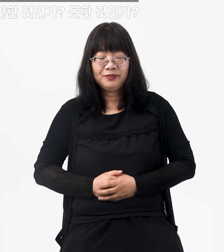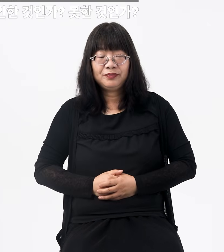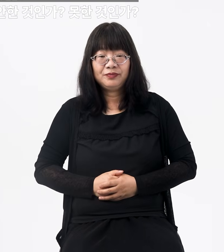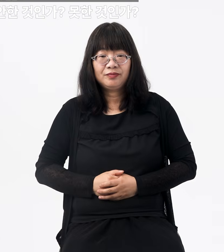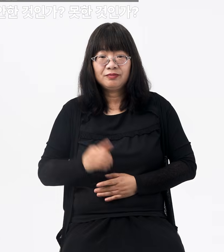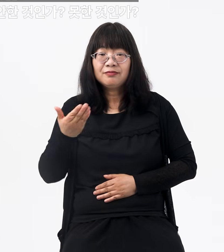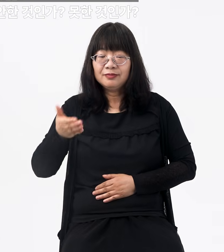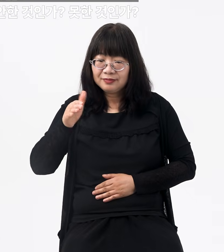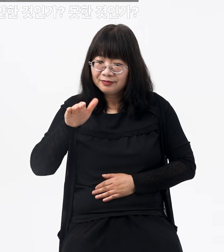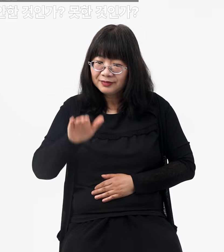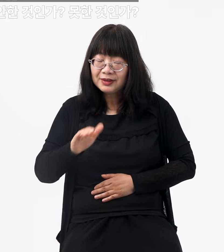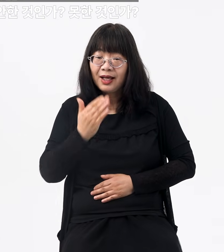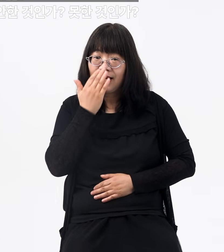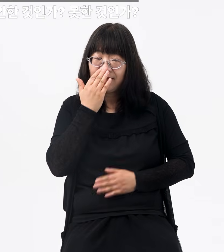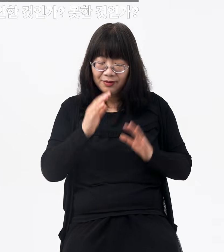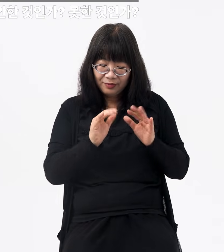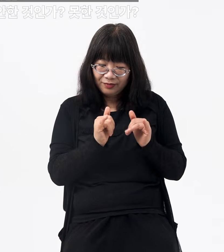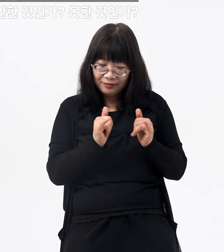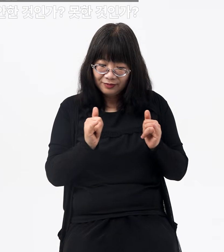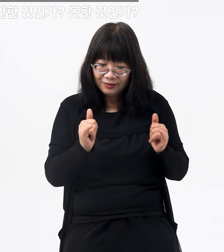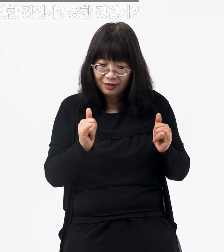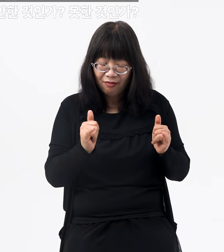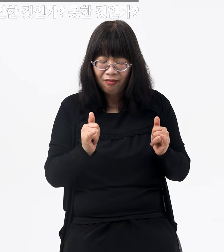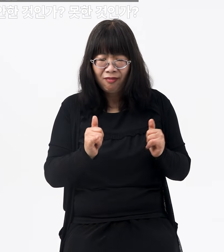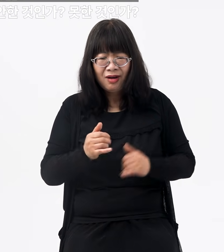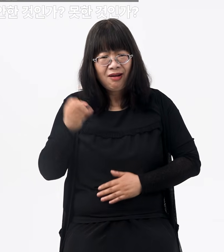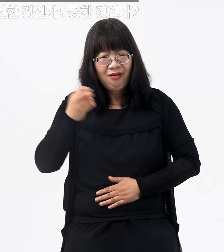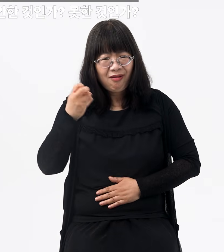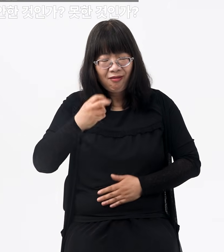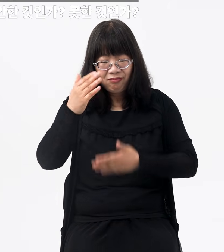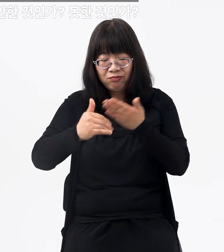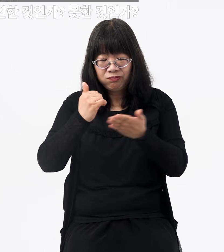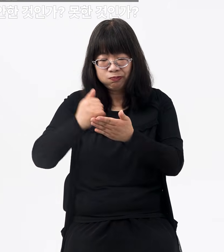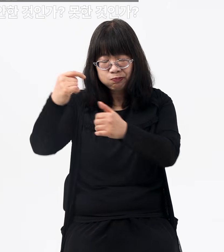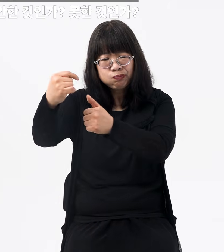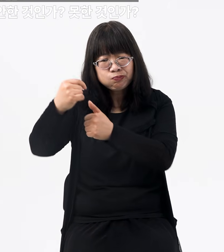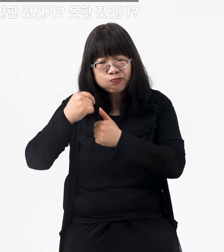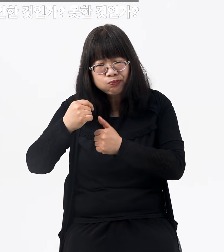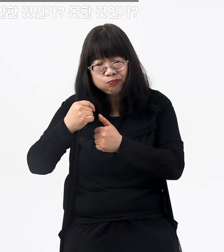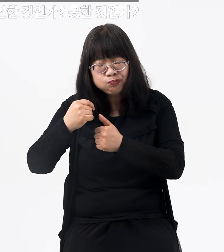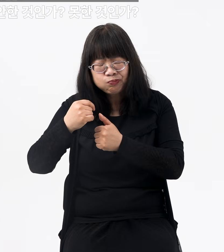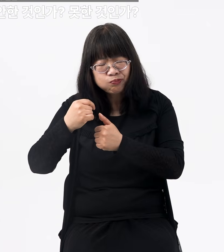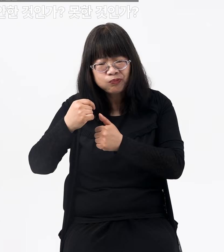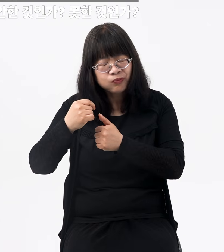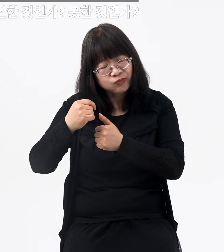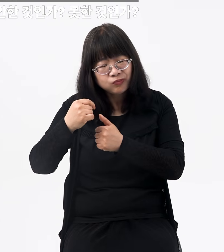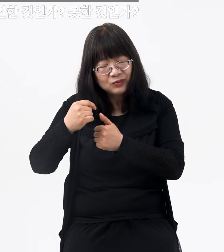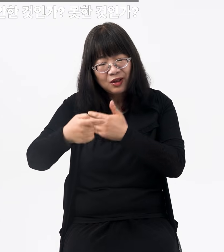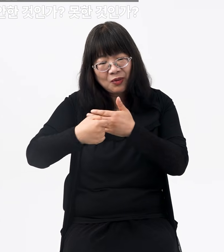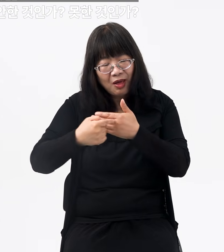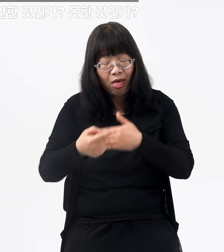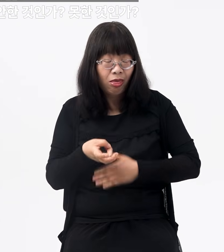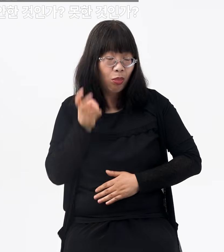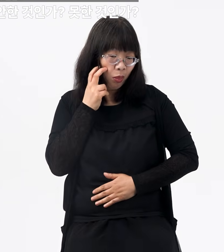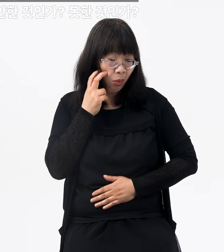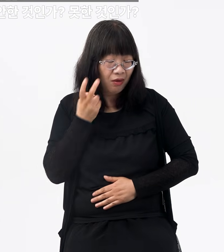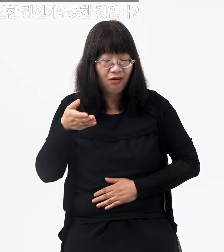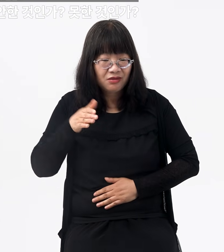그런데 이스라엘 백성들은 자꾸 하나님의 명령을 하는 척 하긴 하는데